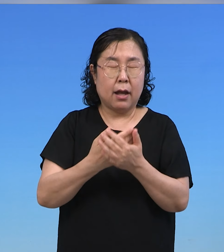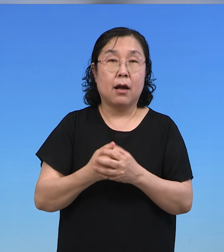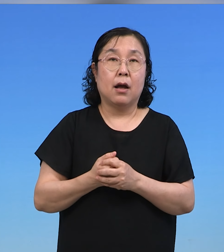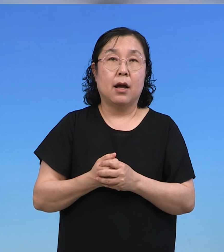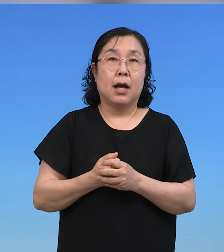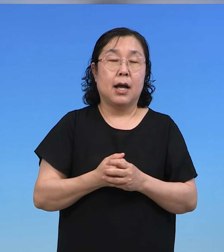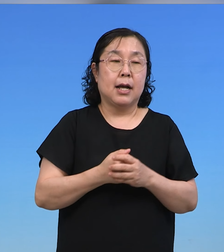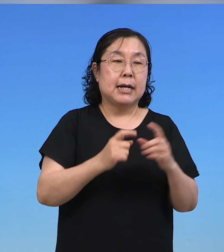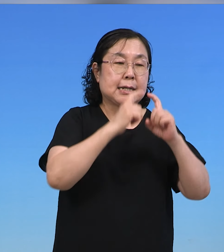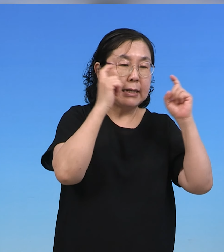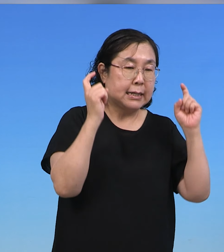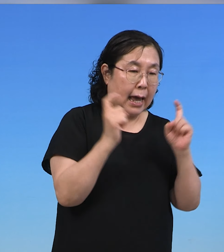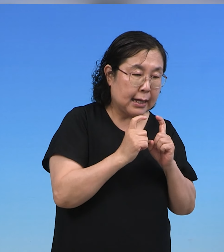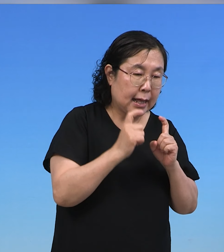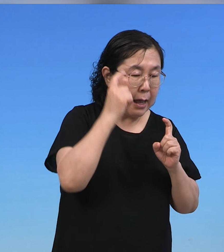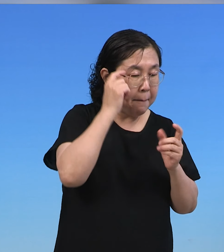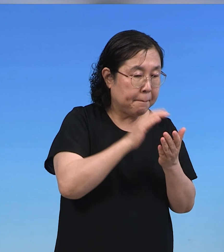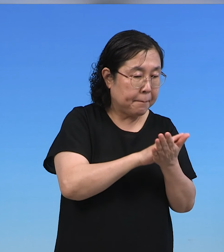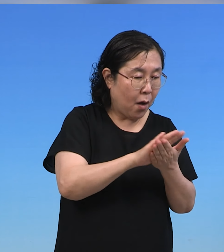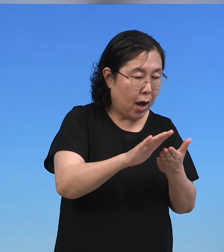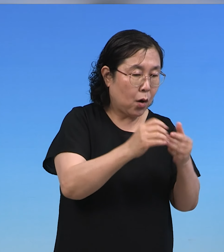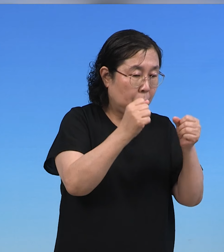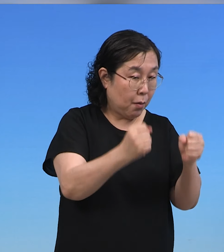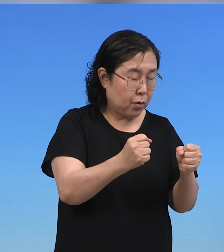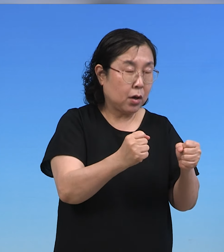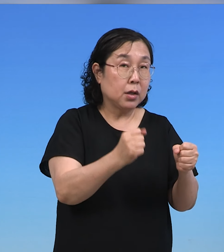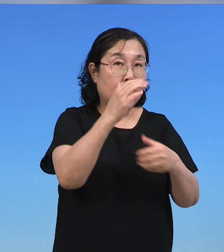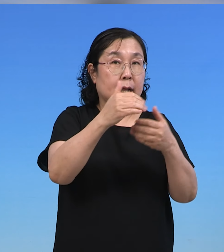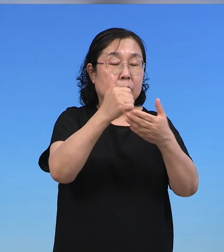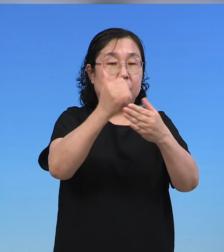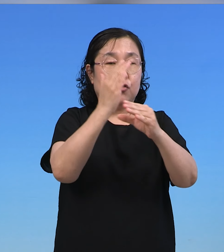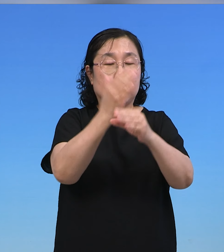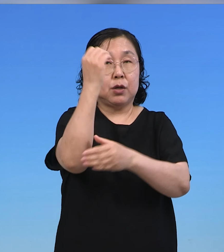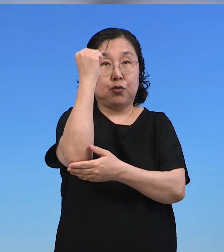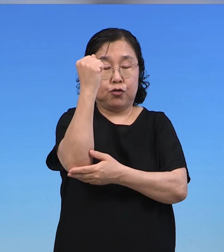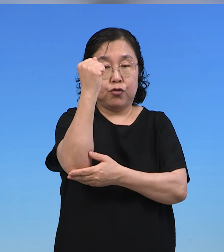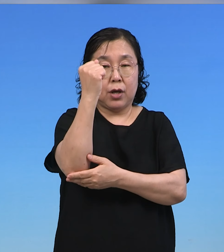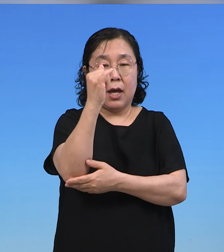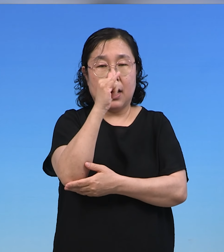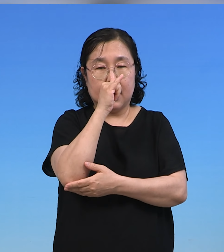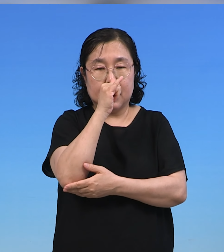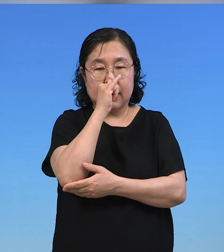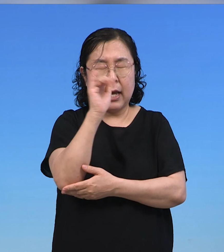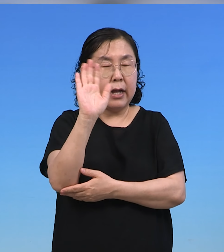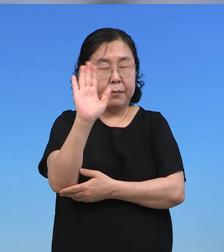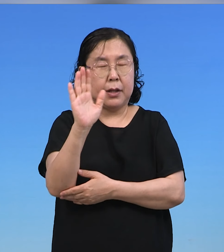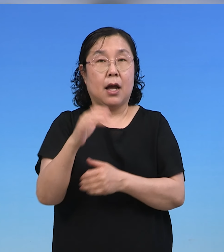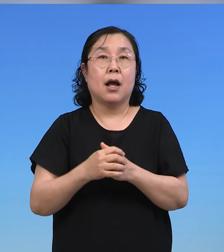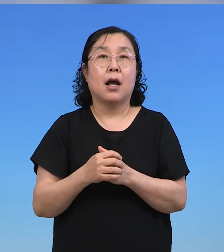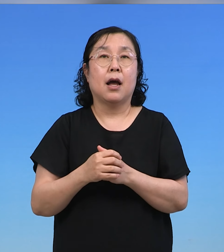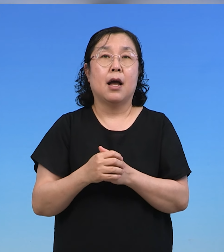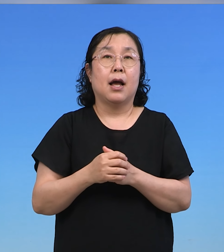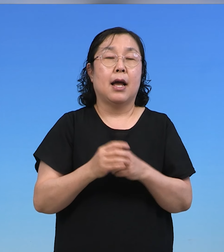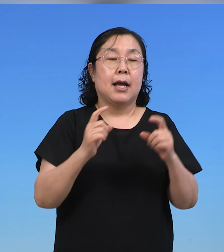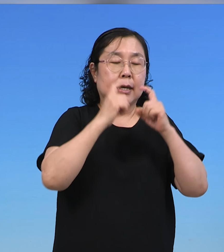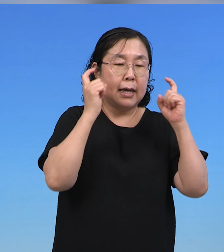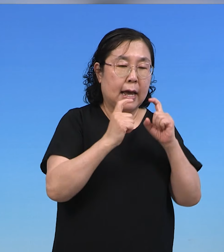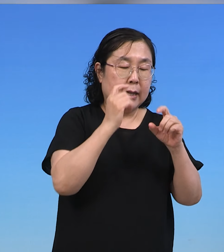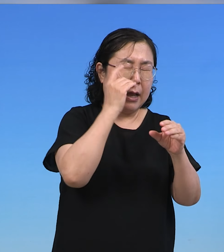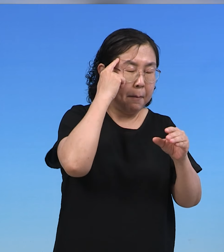평화가 개인의 평화로 머무는 것은 우리가 하나님의 중심축에 있다는 것을 말하는 게 아니에요. 이 개인의